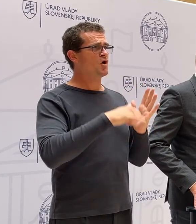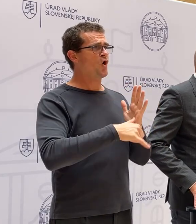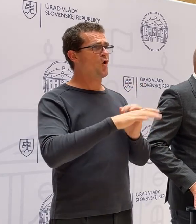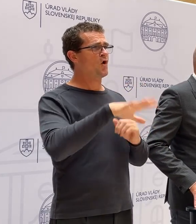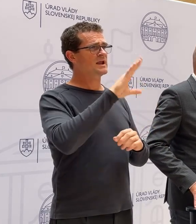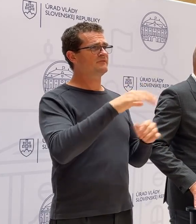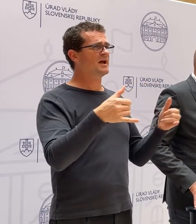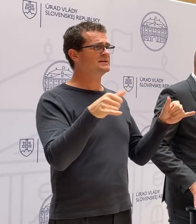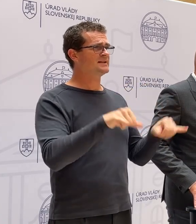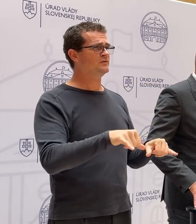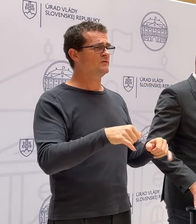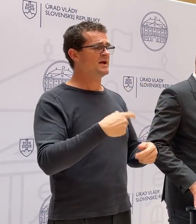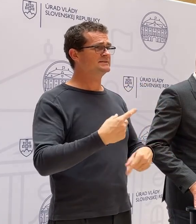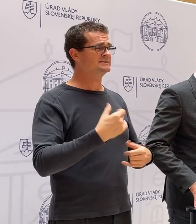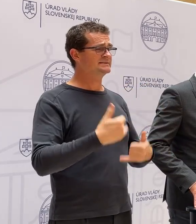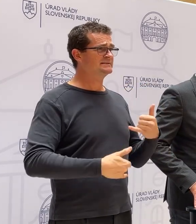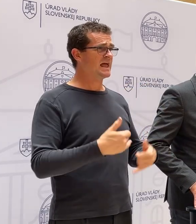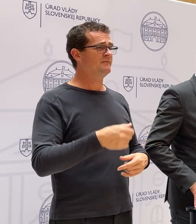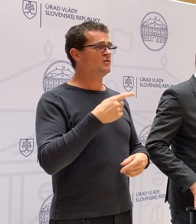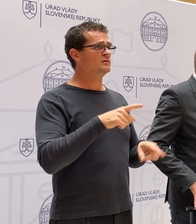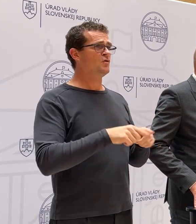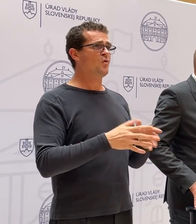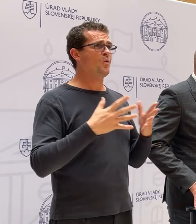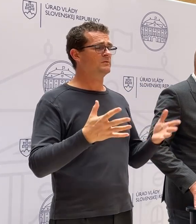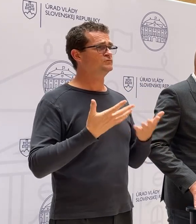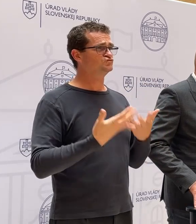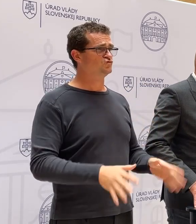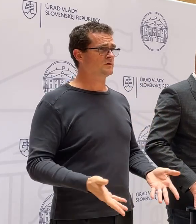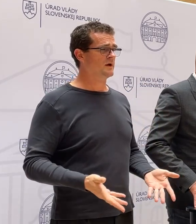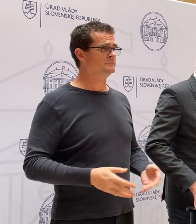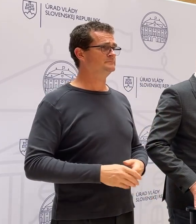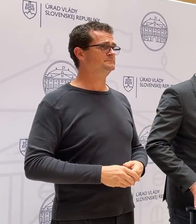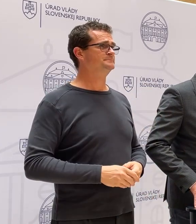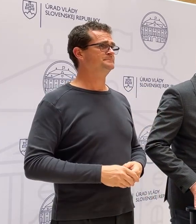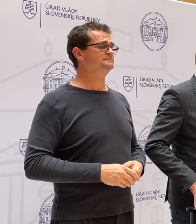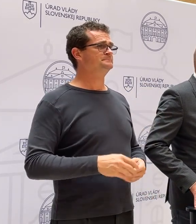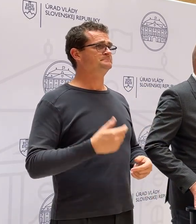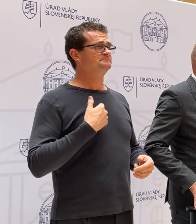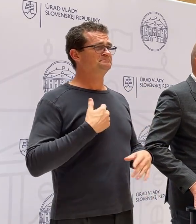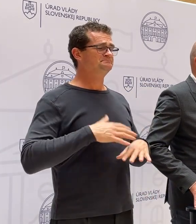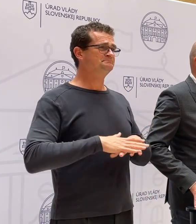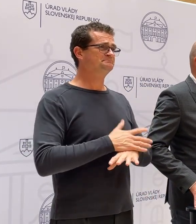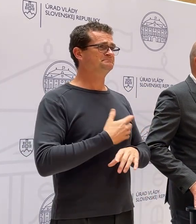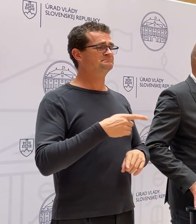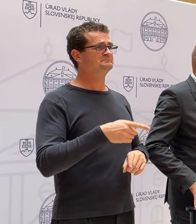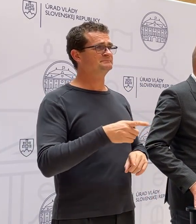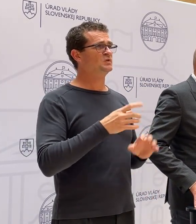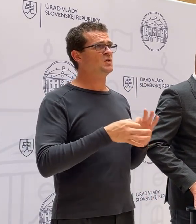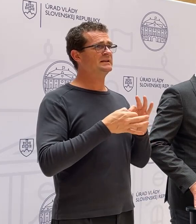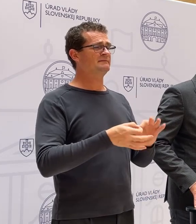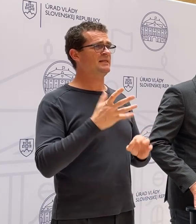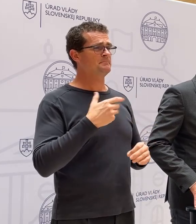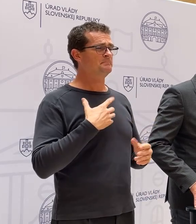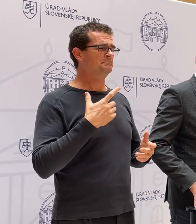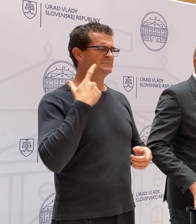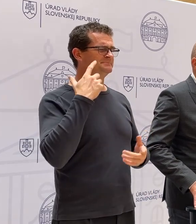ferozliatinárske závody. A to je tiež obrovská škoda. No a mám nádej, že toto nebude trvalý stav, ale že sa